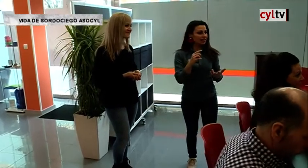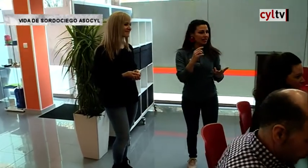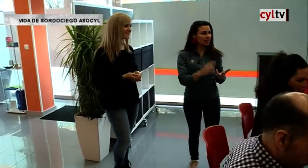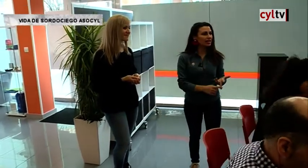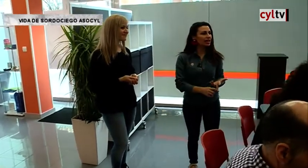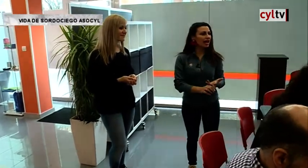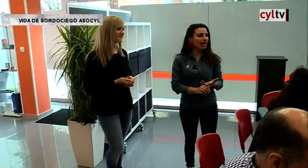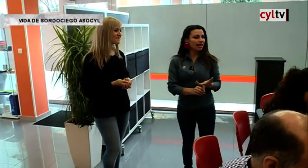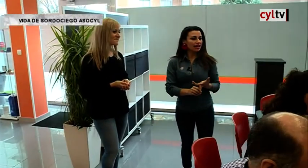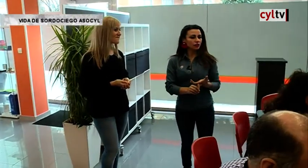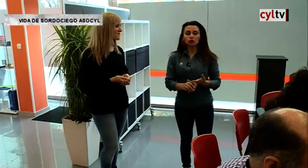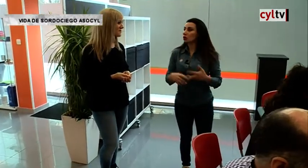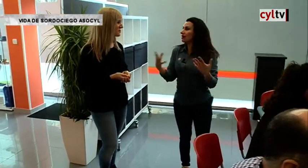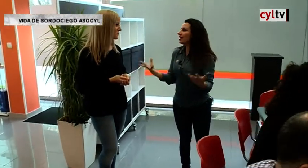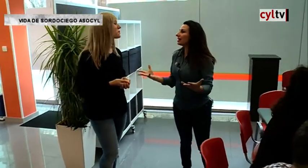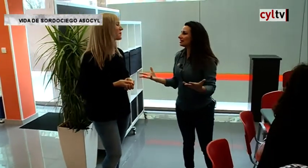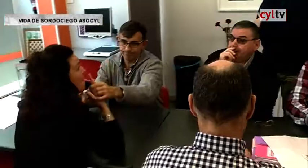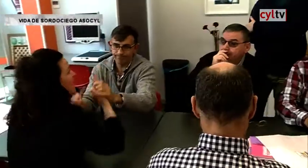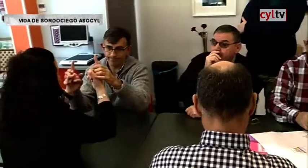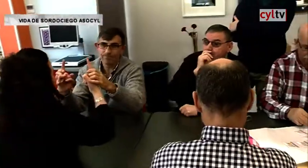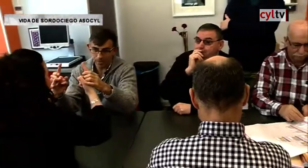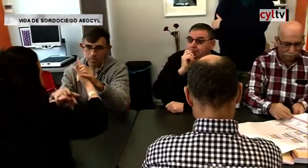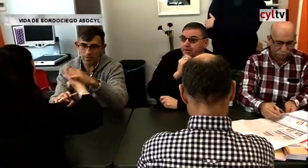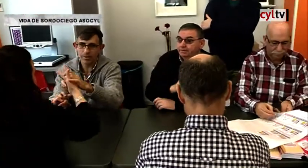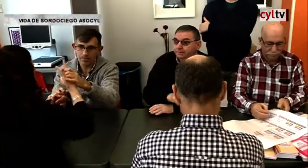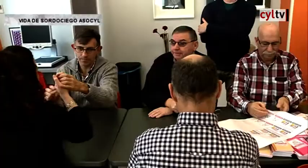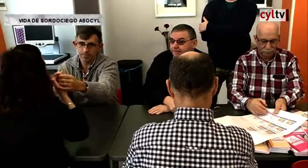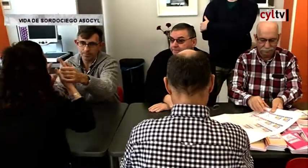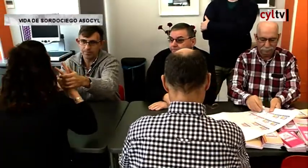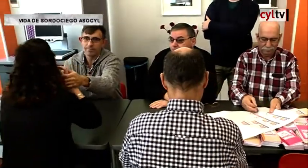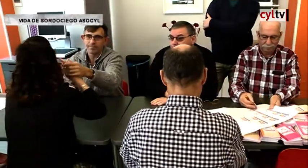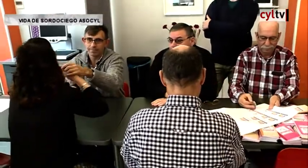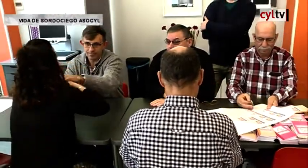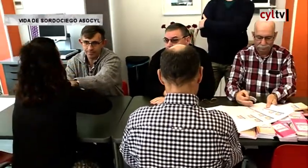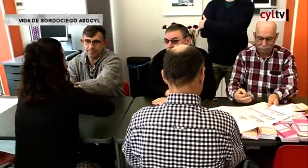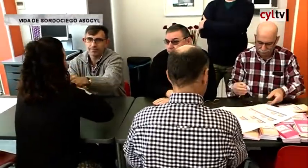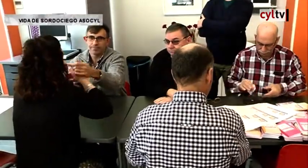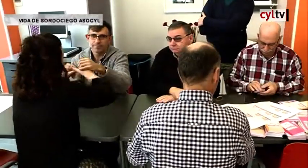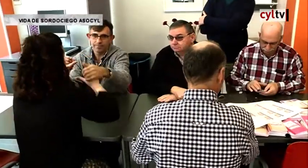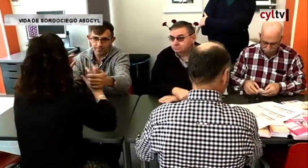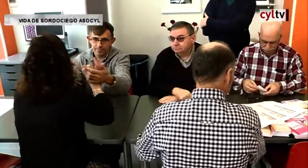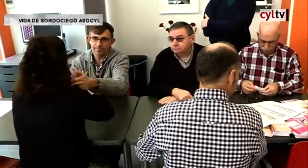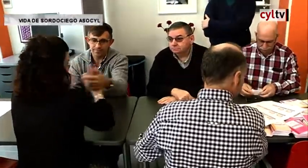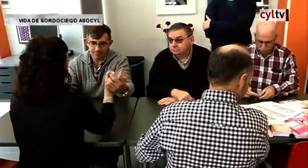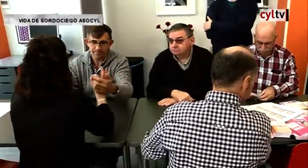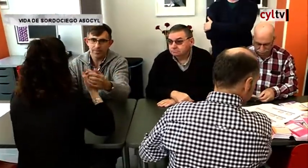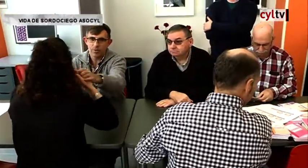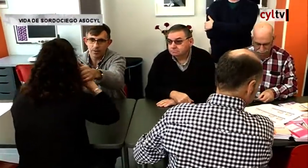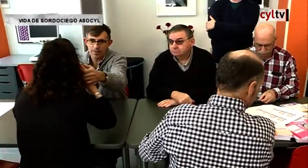quien quería incluso grabar. Pues querían saber un poco cómo se colocaba, lo que pesaba. Les ha llamado mucho la atención, sí.